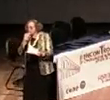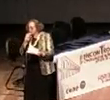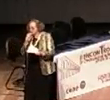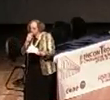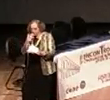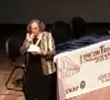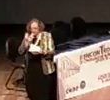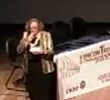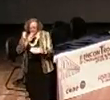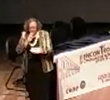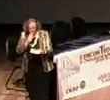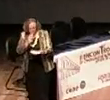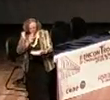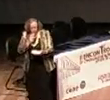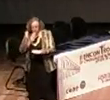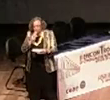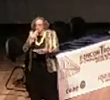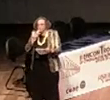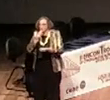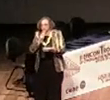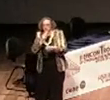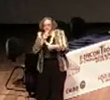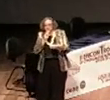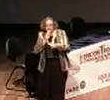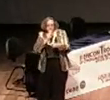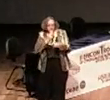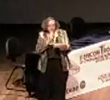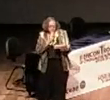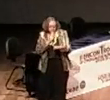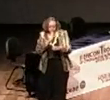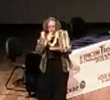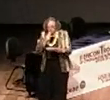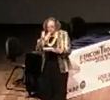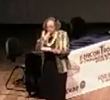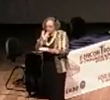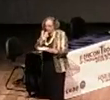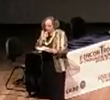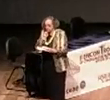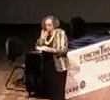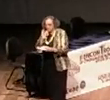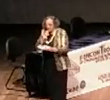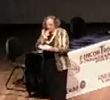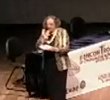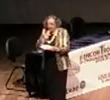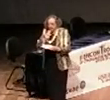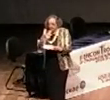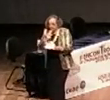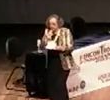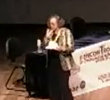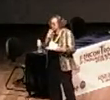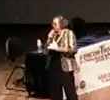já adiante mão agradecer muito e também novamente agradecer os alunos que participaram